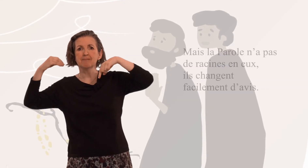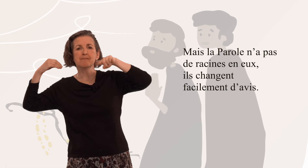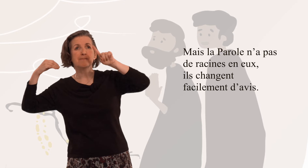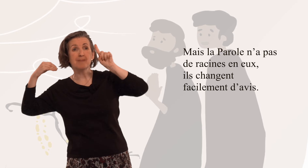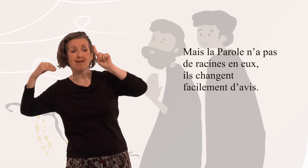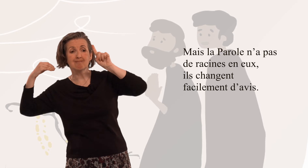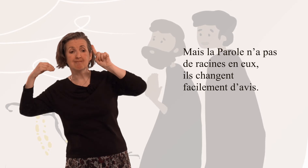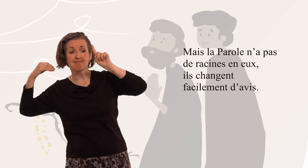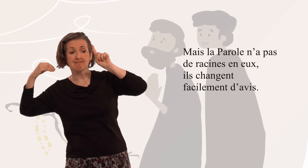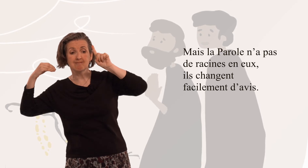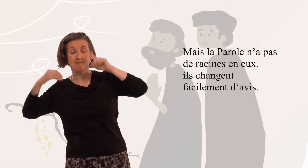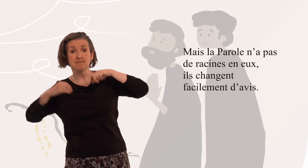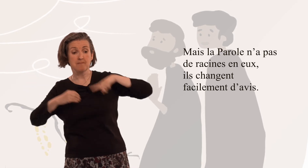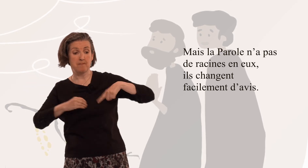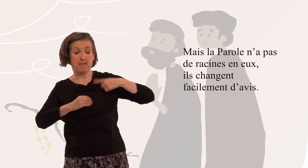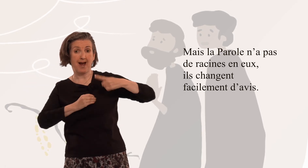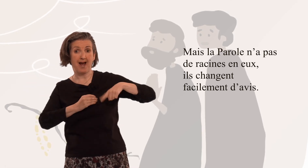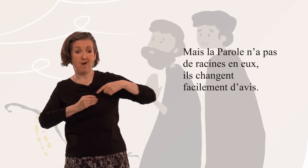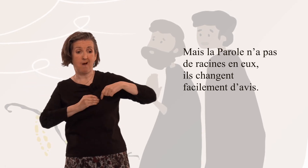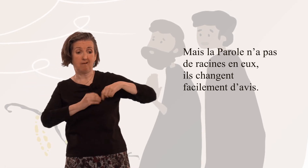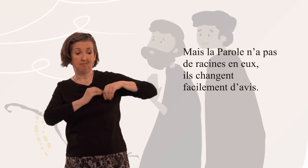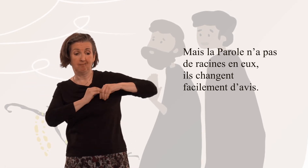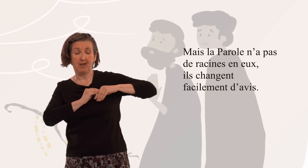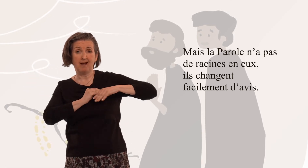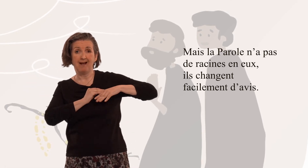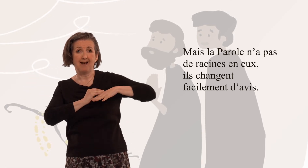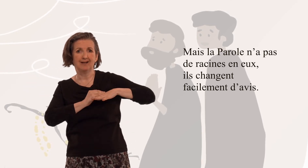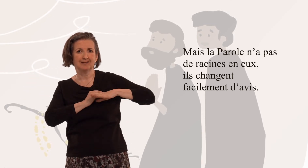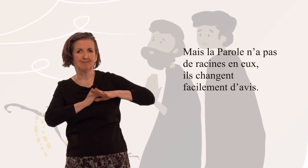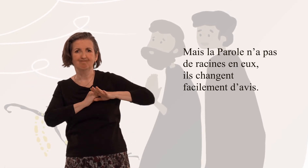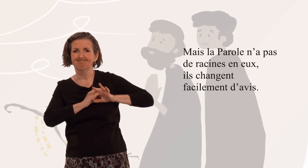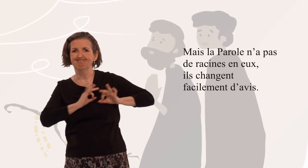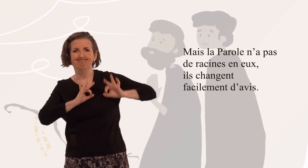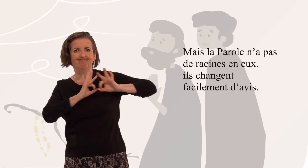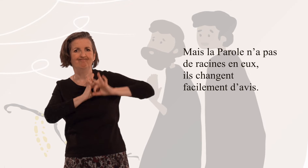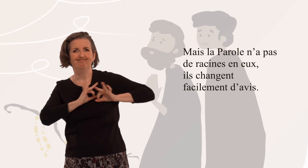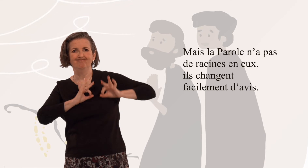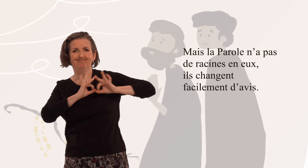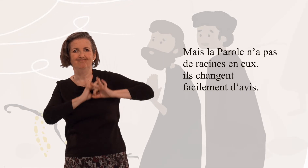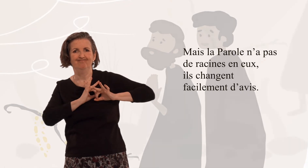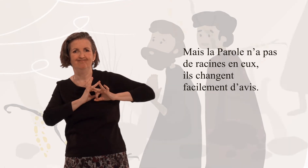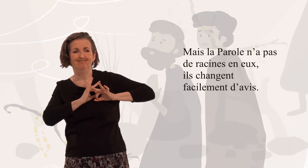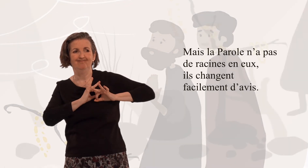Mais la parole n'a pas de racines en eux. Ils changent facilement d'avis.